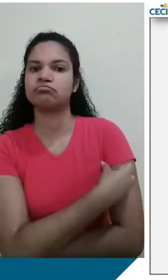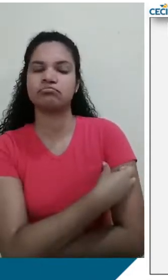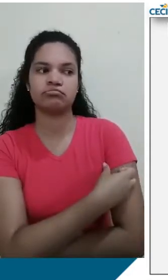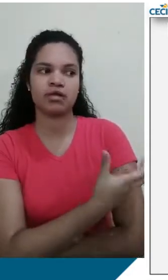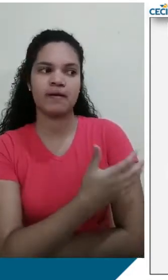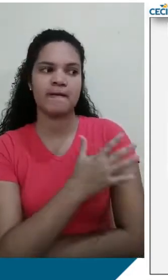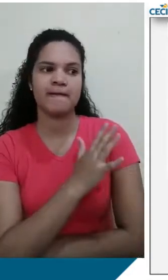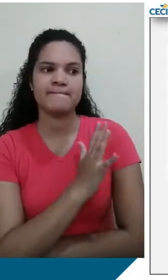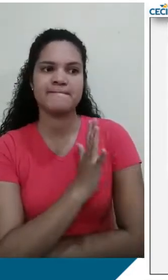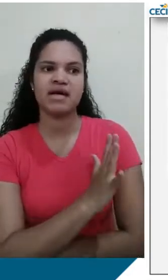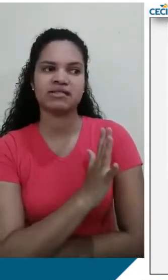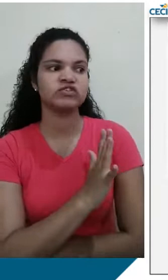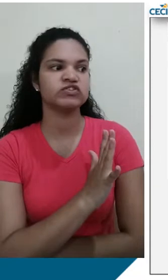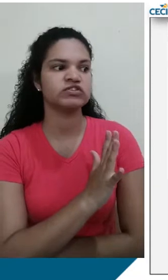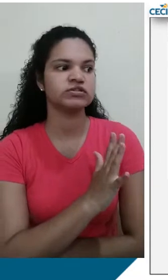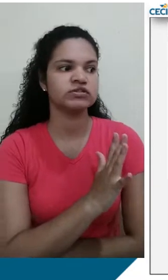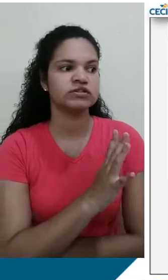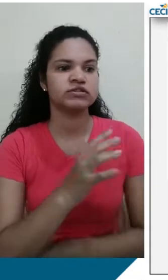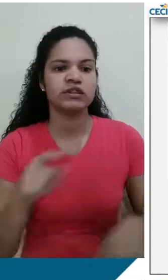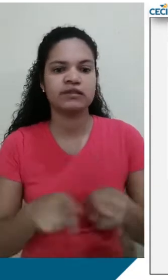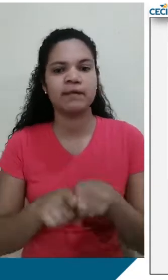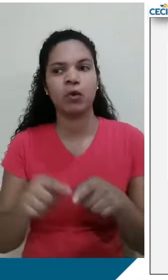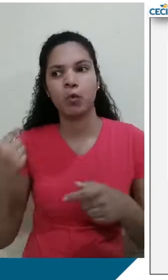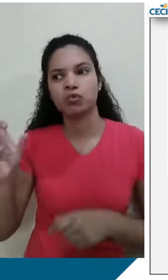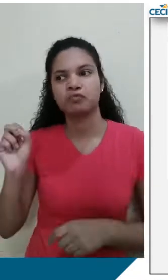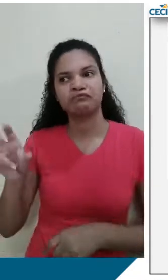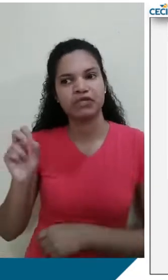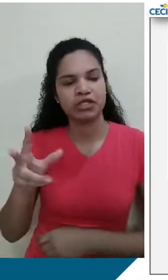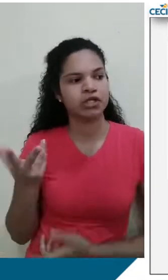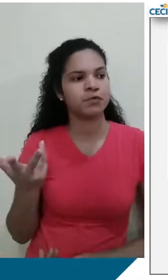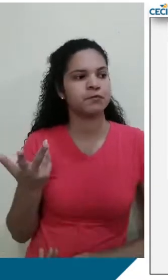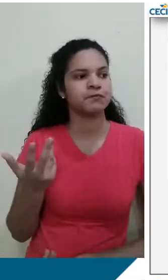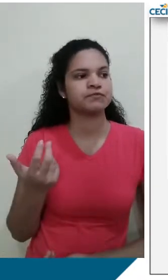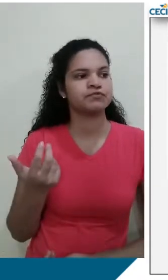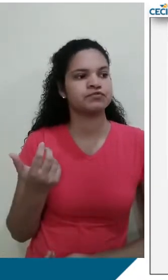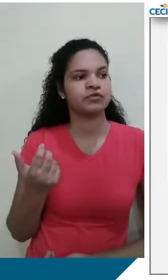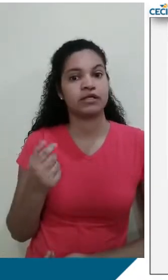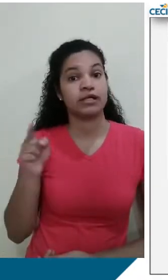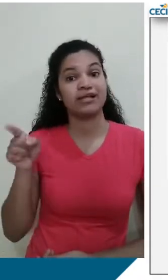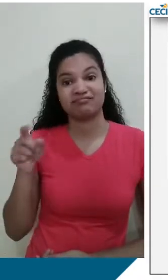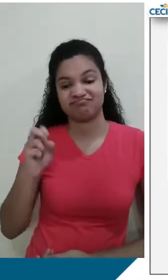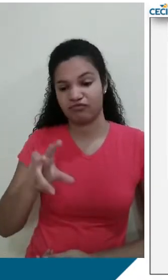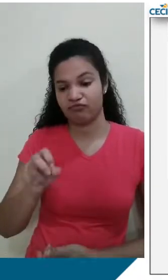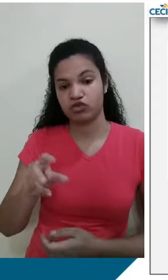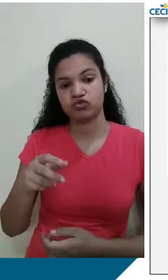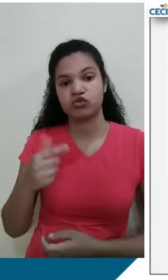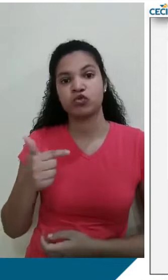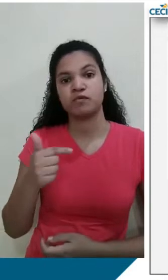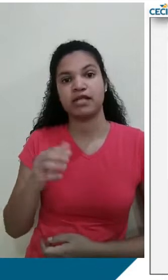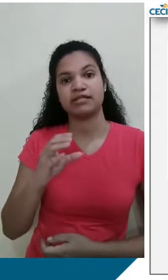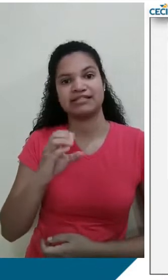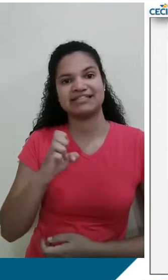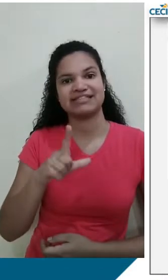também contra os vírus. Os vírus que possuem um organismo muito simples, são acelulares e formados